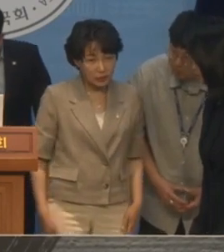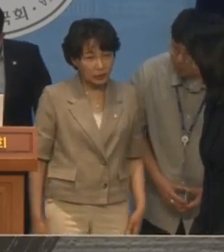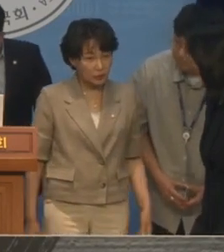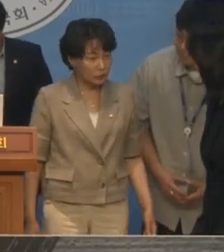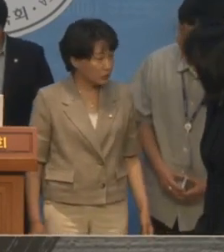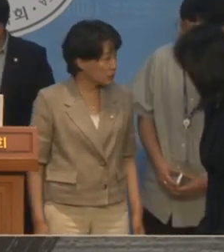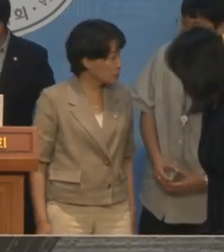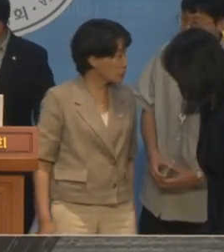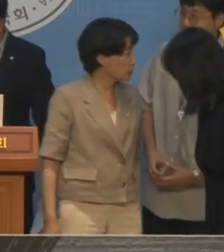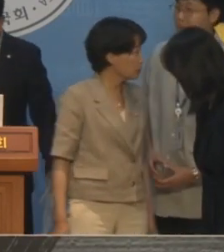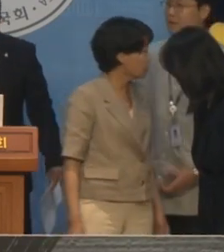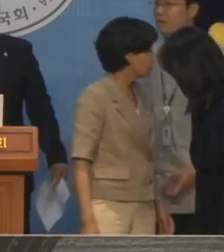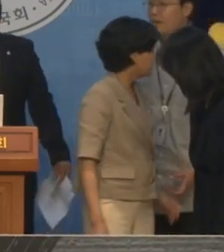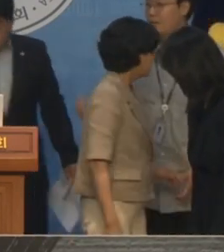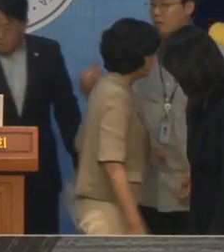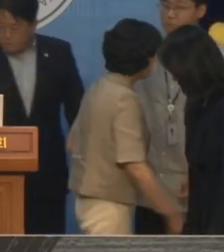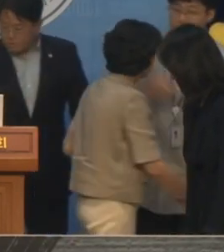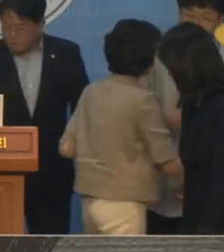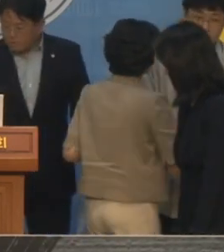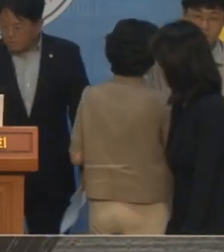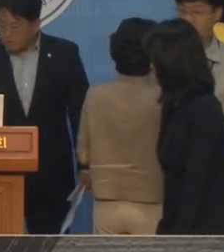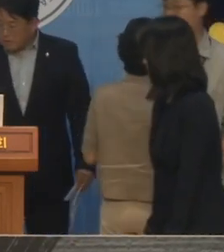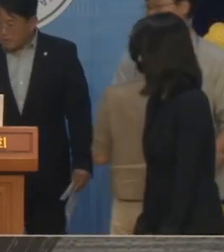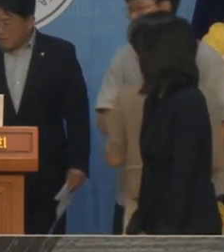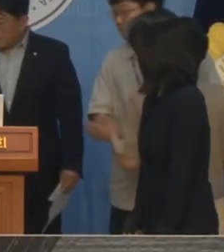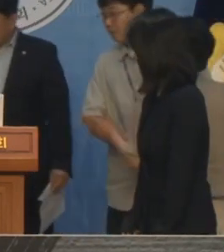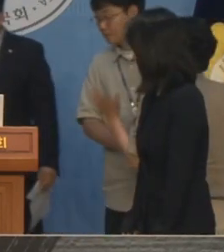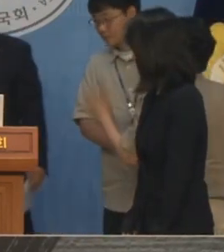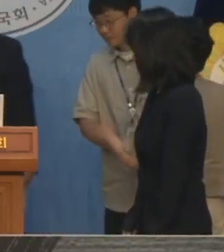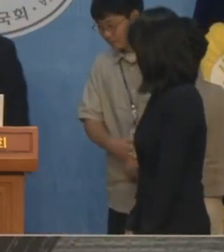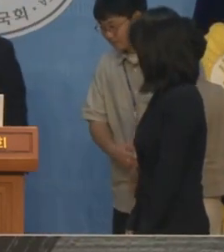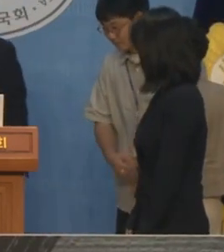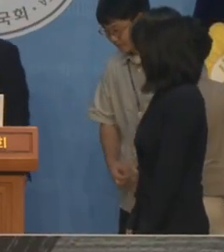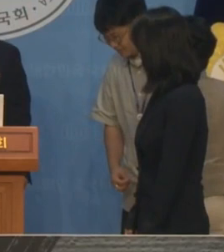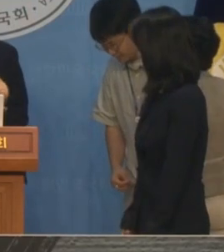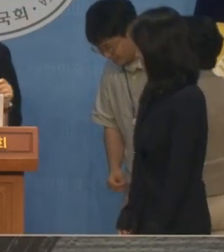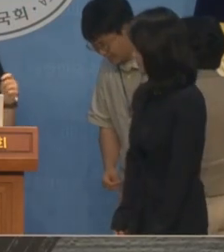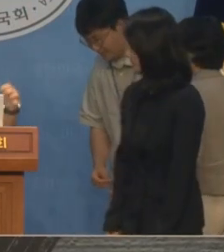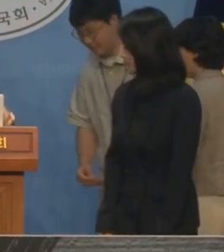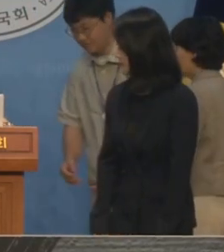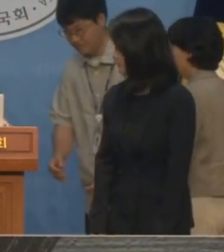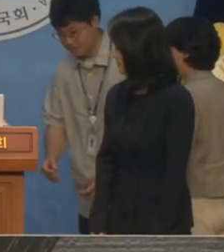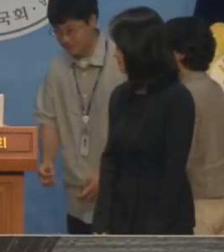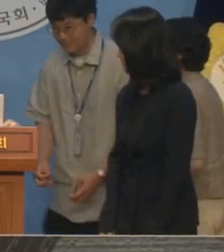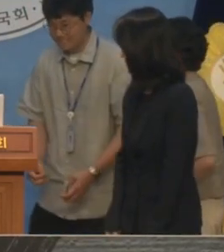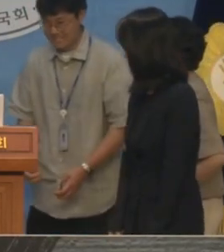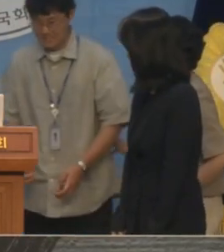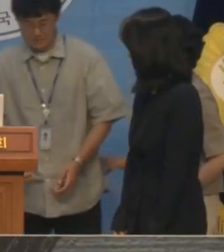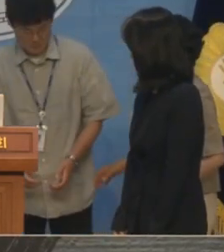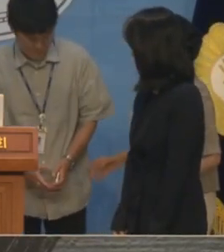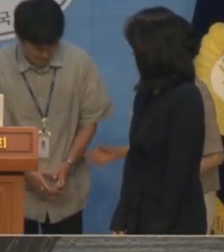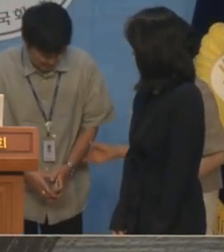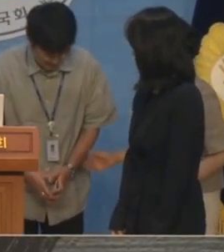그럴까요? 네, 그리고 어디 계세요? 대사님이 화면 바깥에서 꼭 소개하겠습니다.